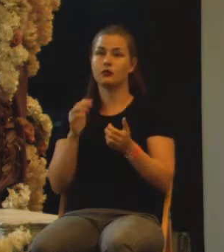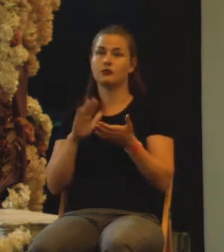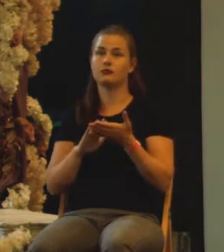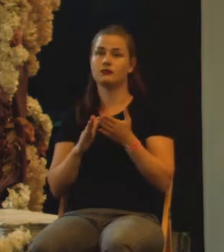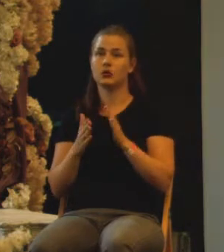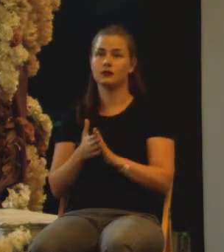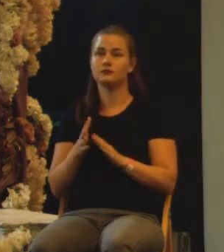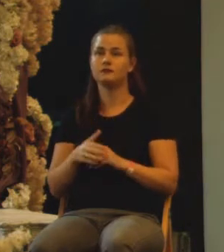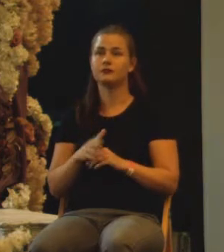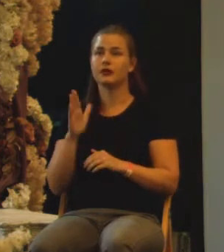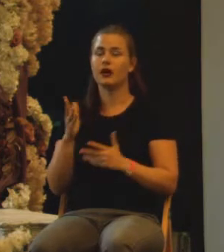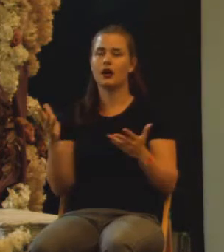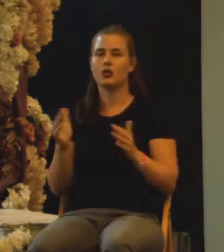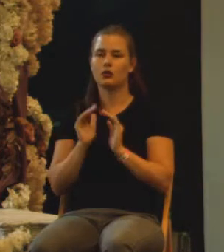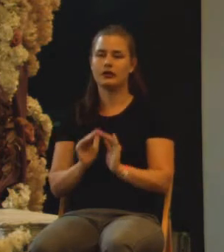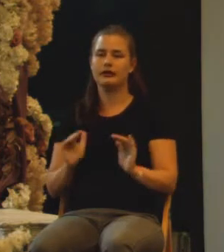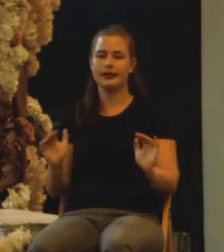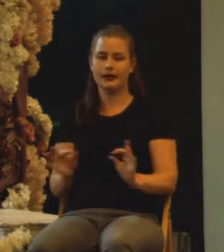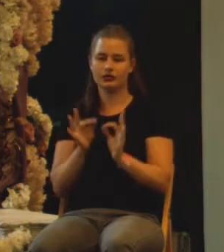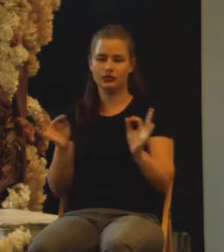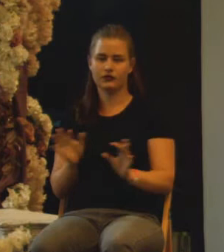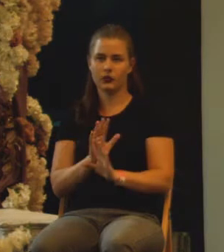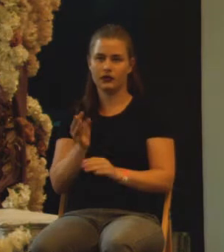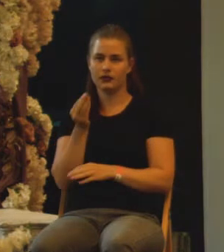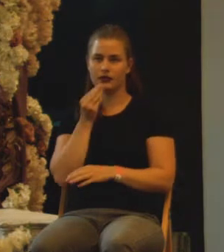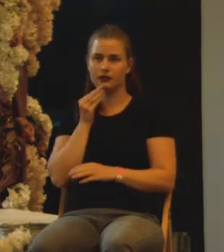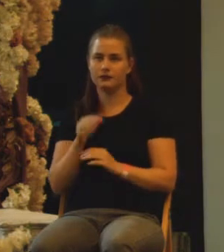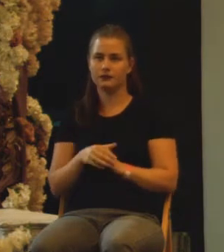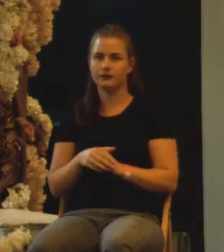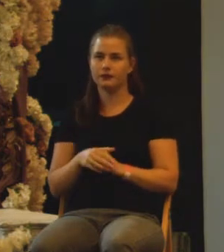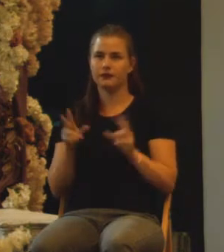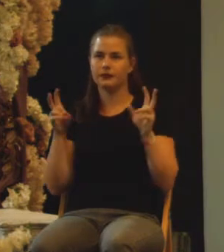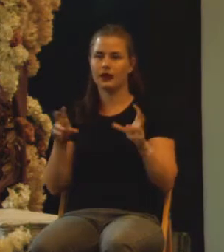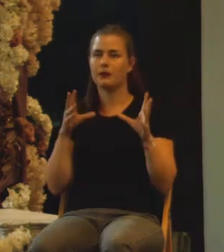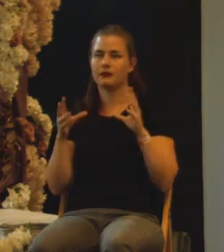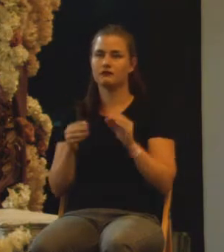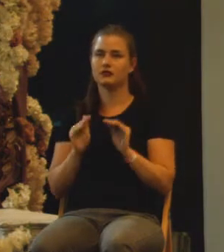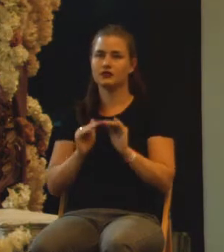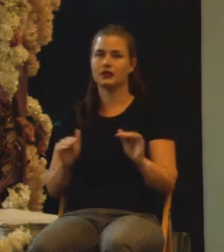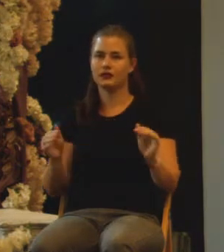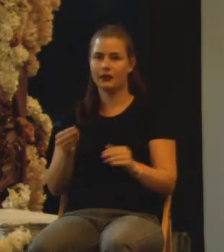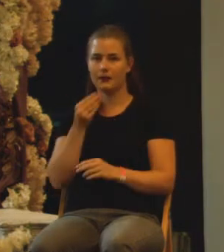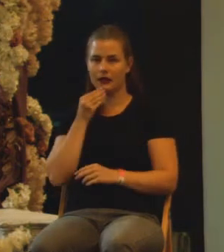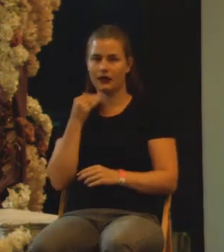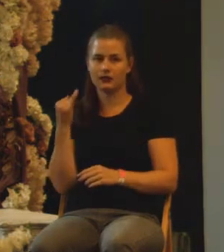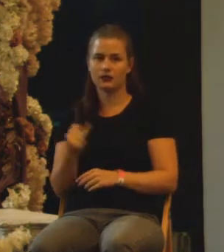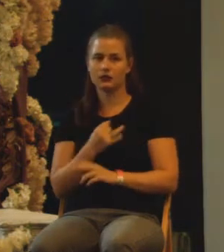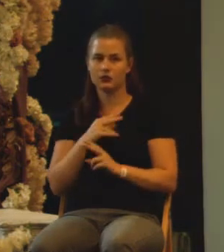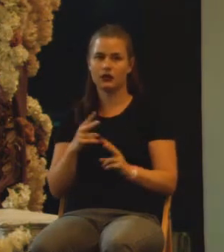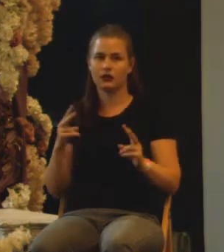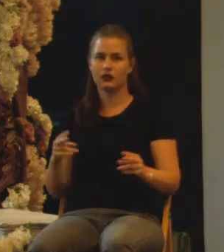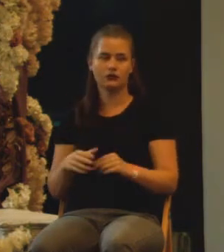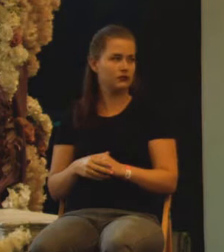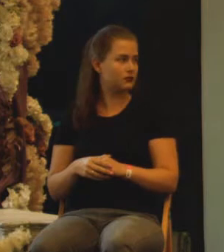ситуацию, в которой дети ничего не едят. Тема вообще детского питания кого-то интересует? Да?